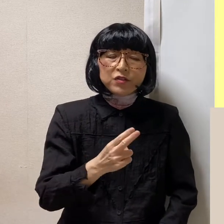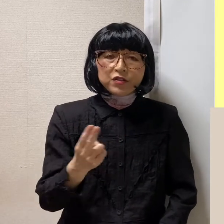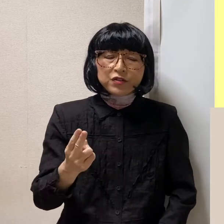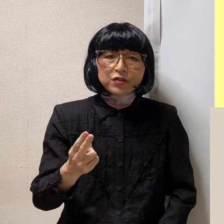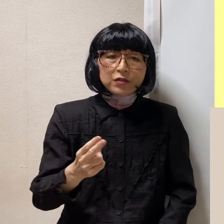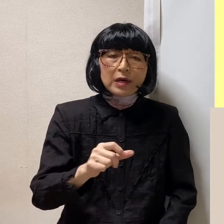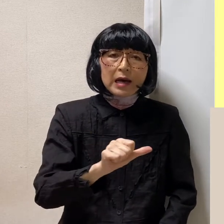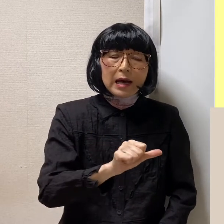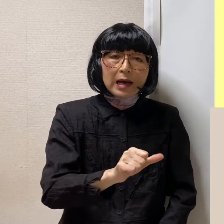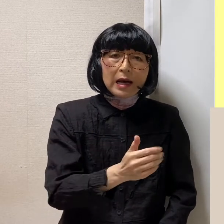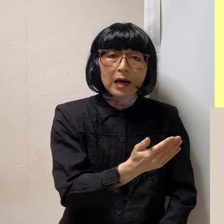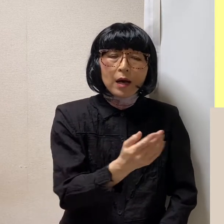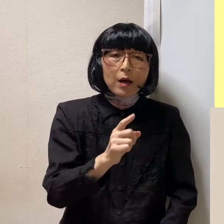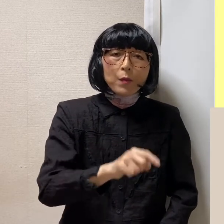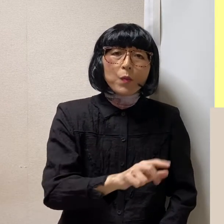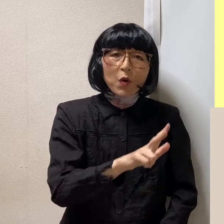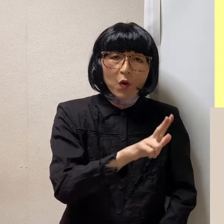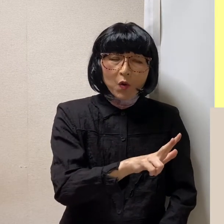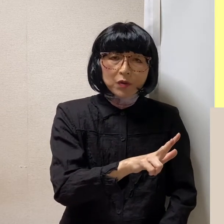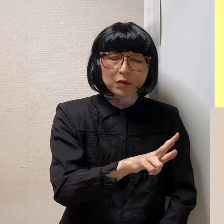I held a ball.